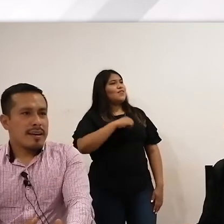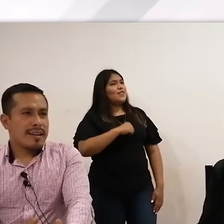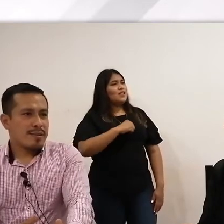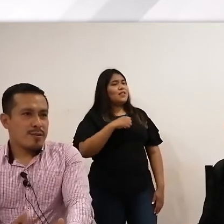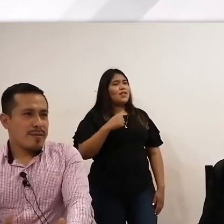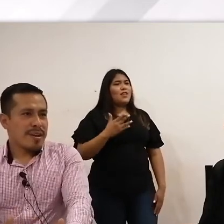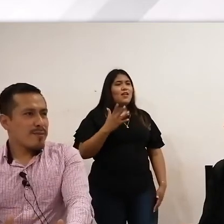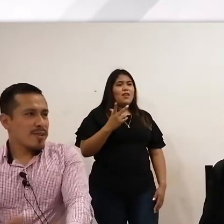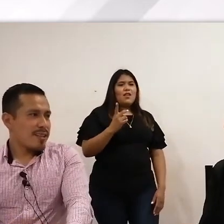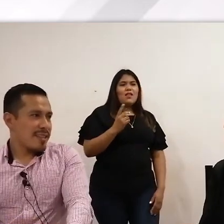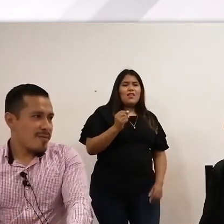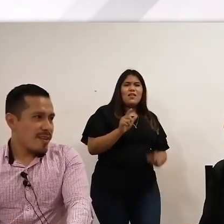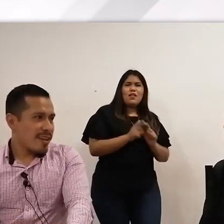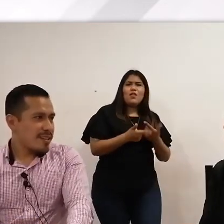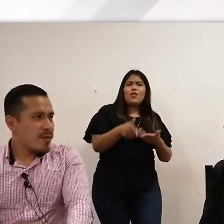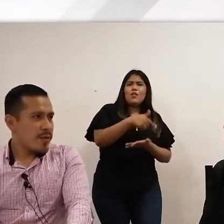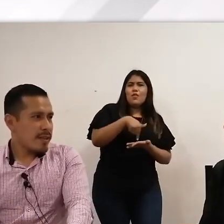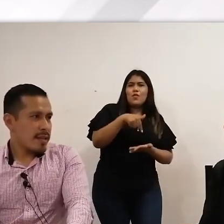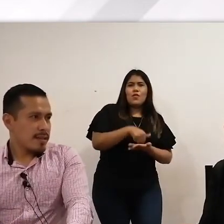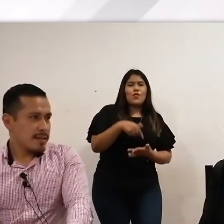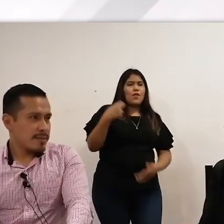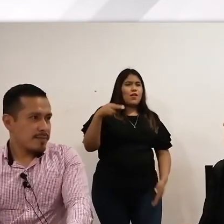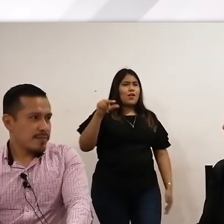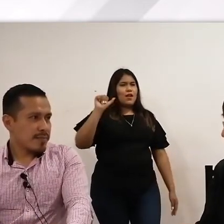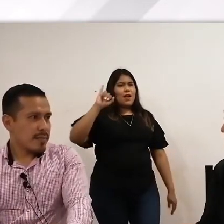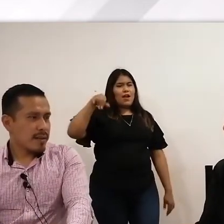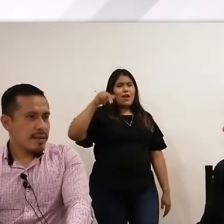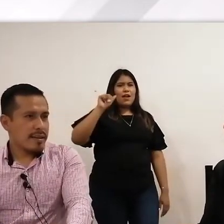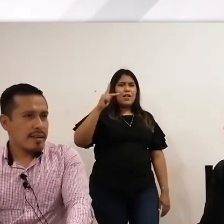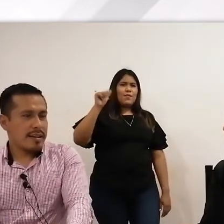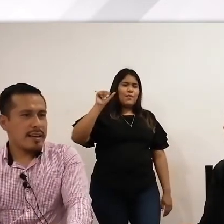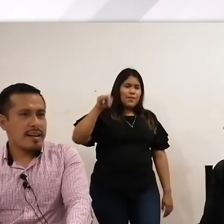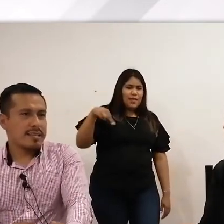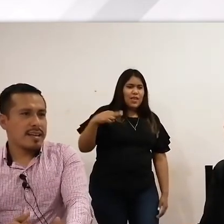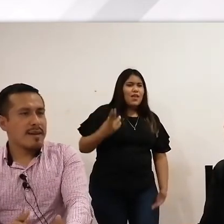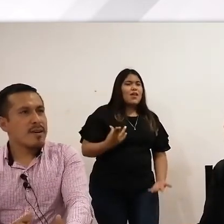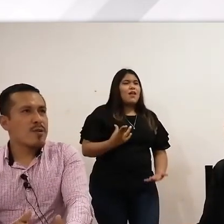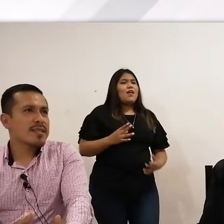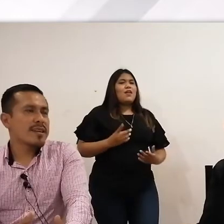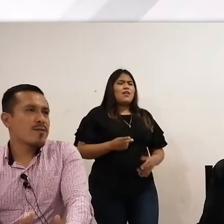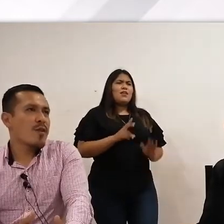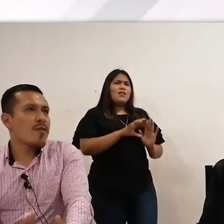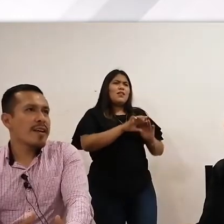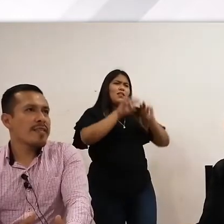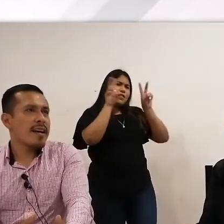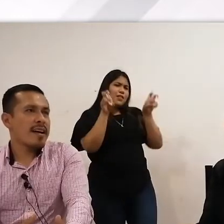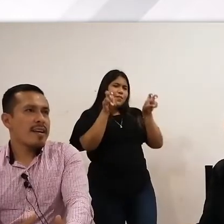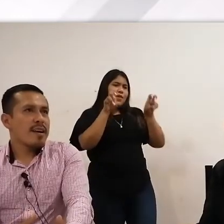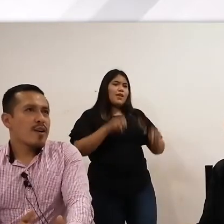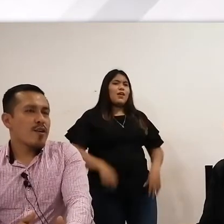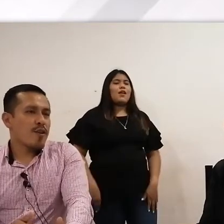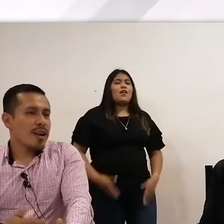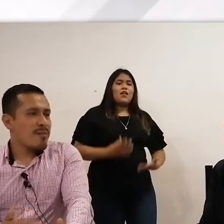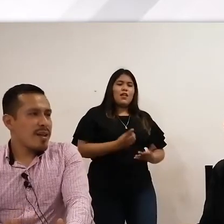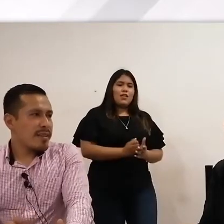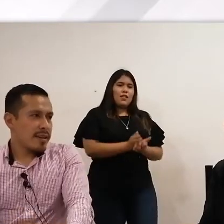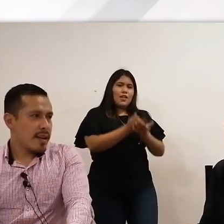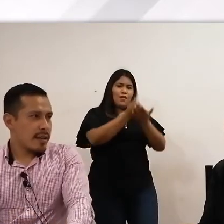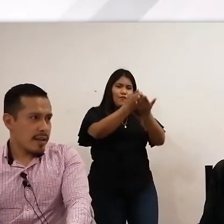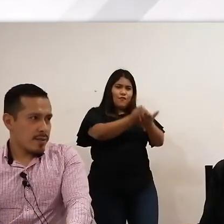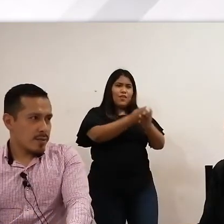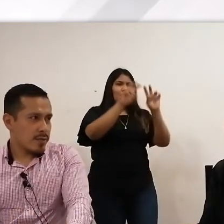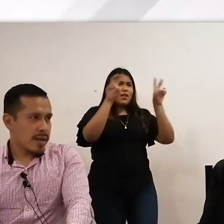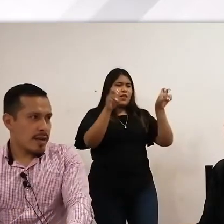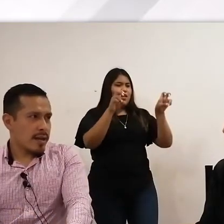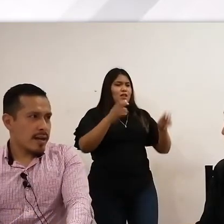Jalpan, en donde veíamos el tema de las ofrendas. Y les dejaba yo hacer una ofrenda con el